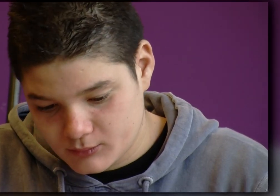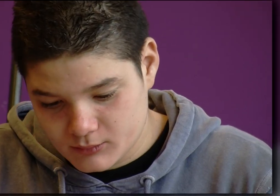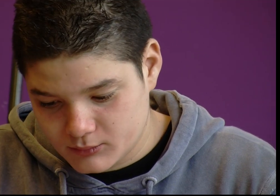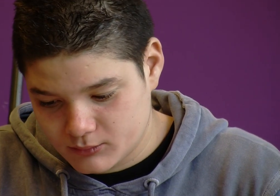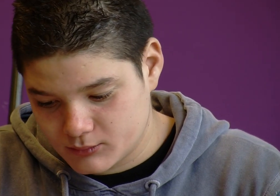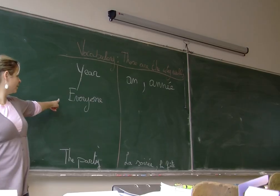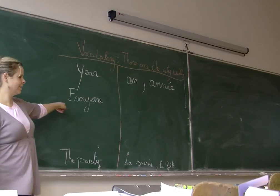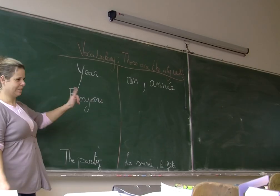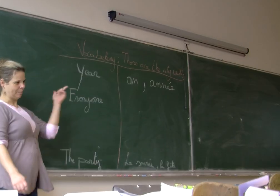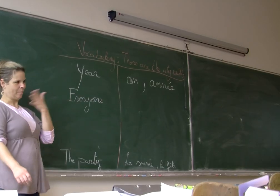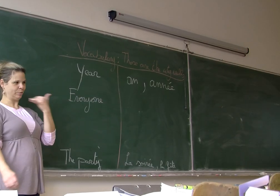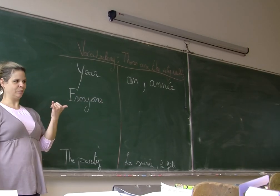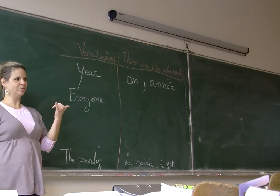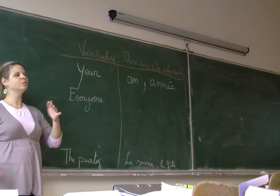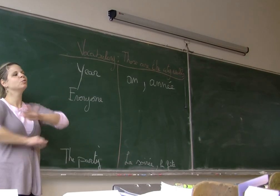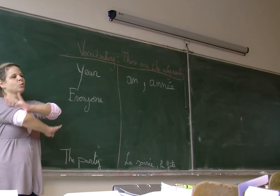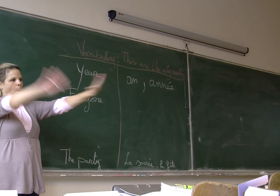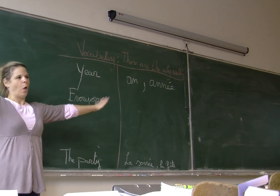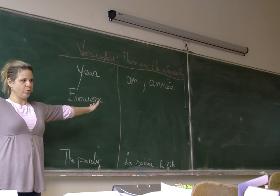français et d'anglais.